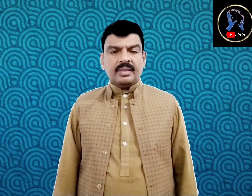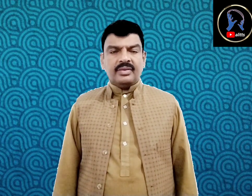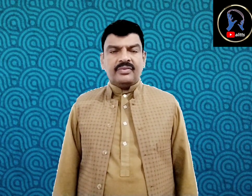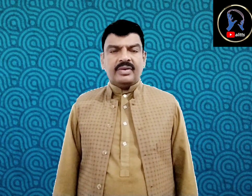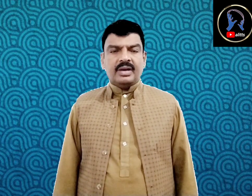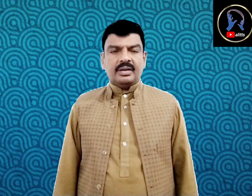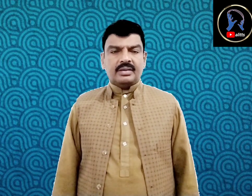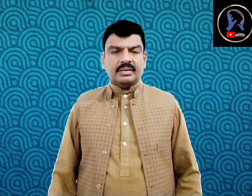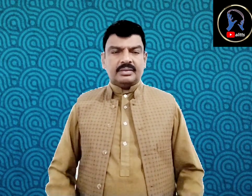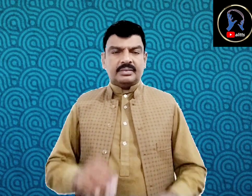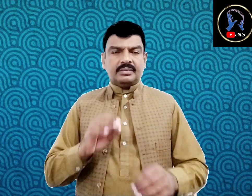फायर।